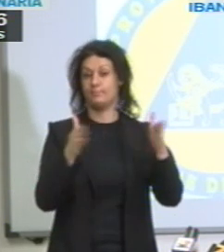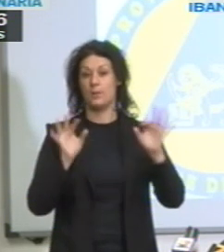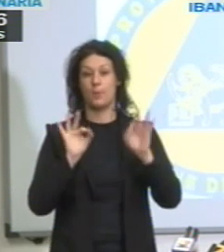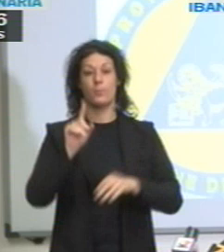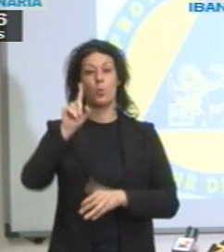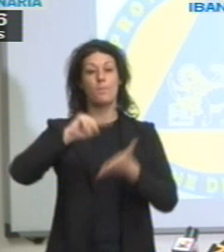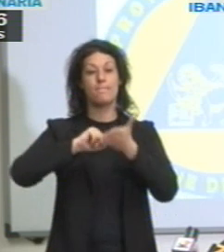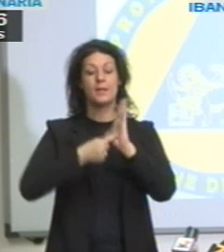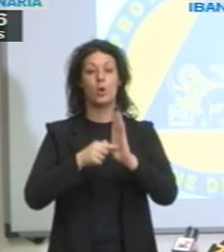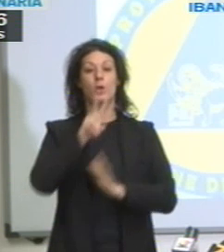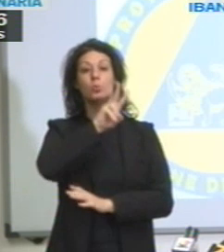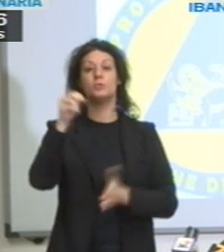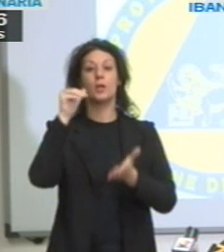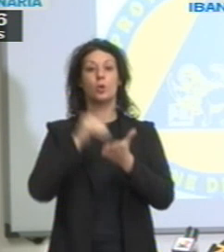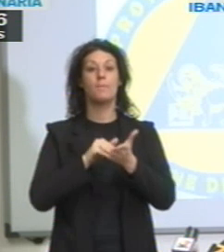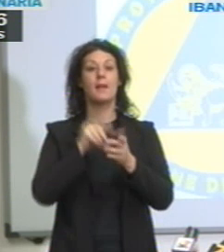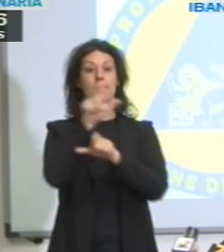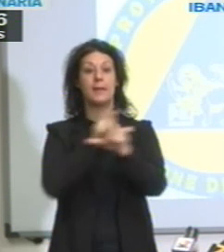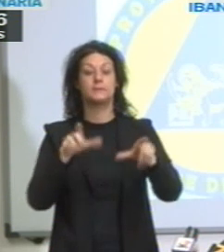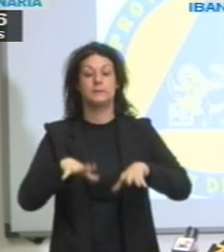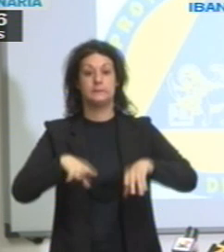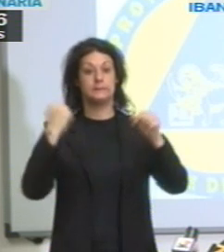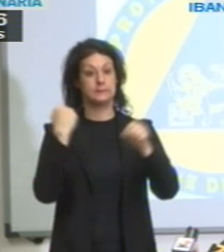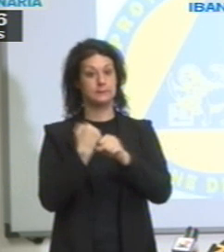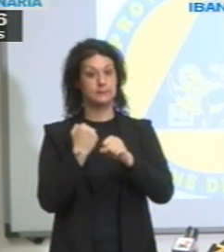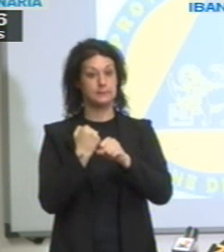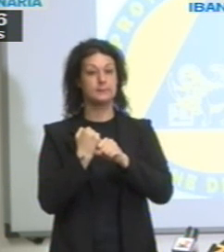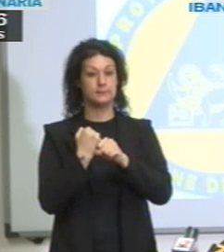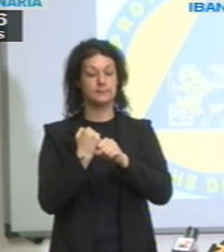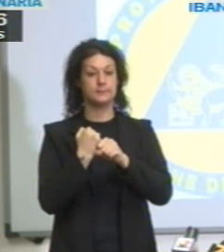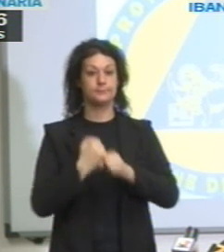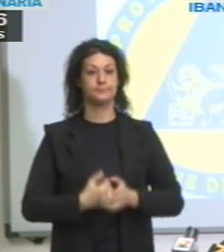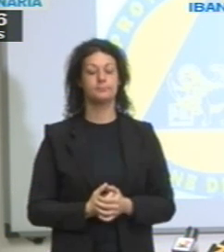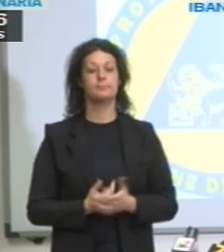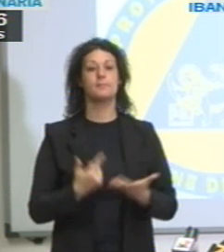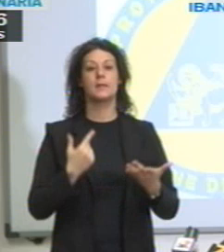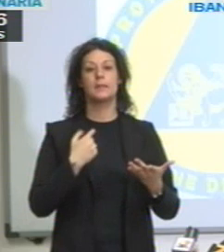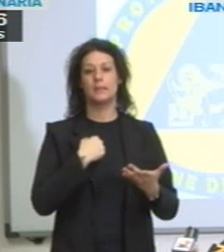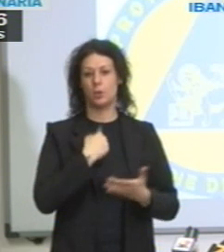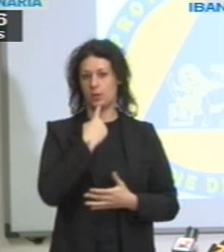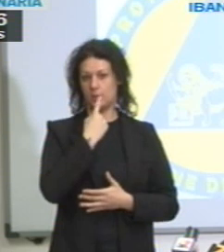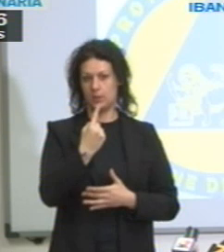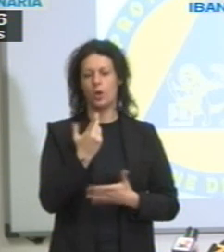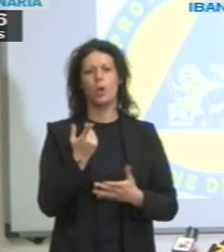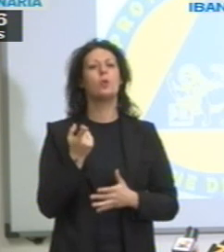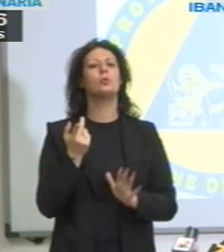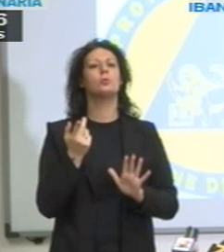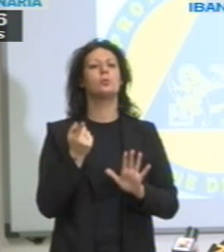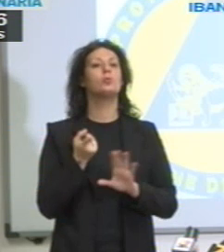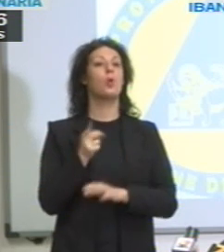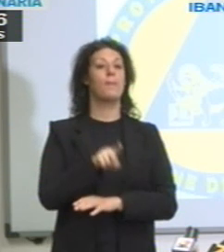1.200.000 persone. E l'invito che faccio io, oltre a dire che domani presenteremo